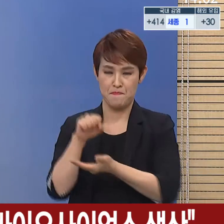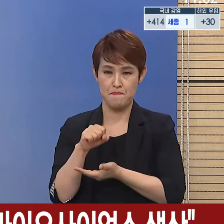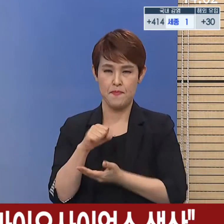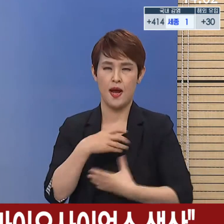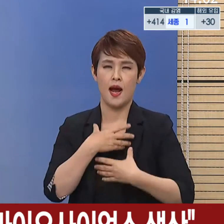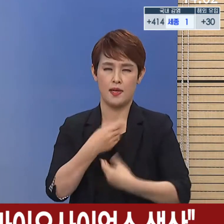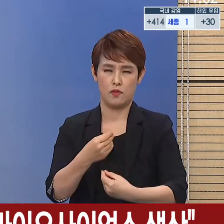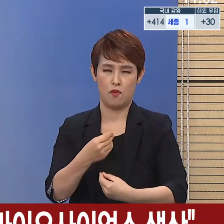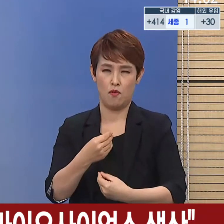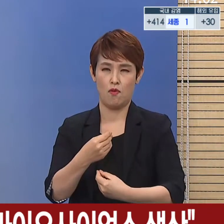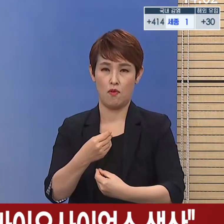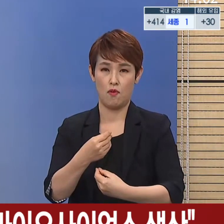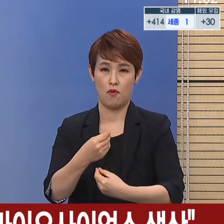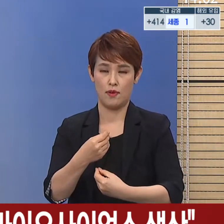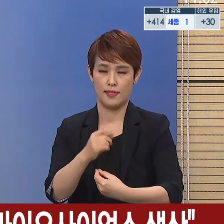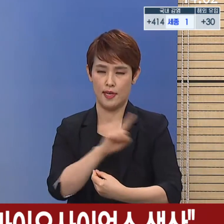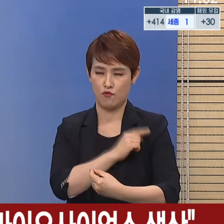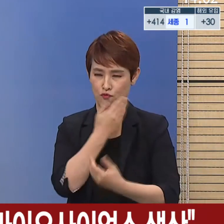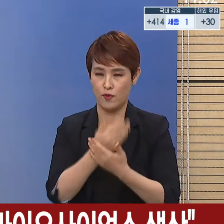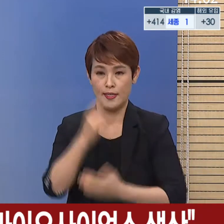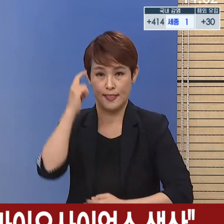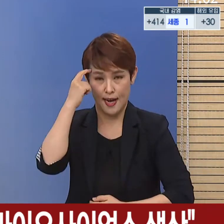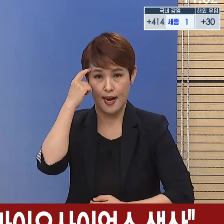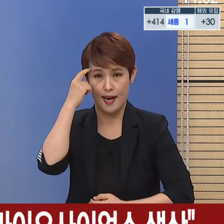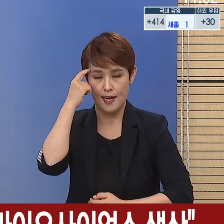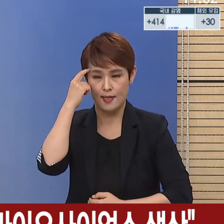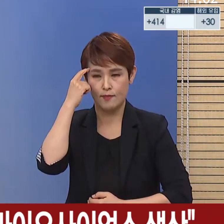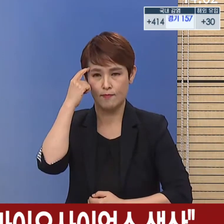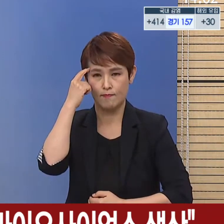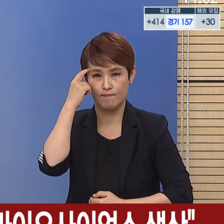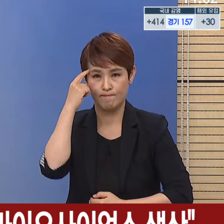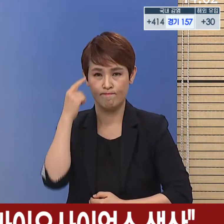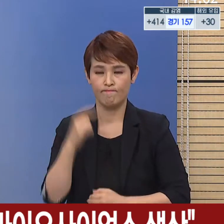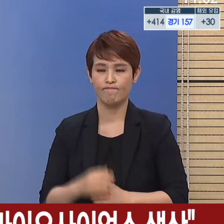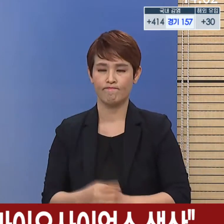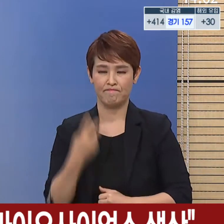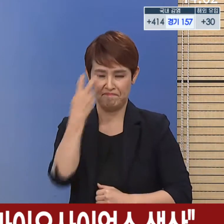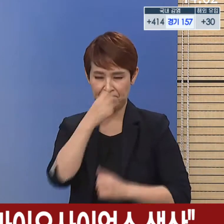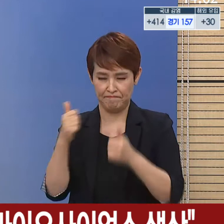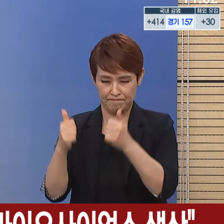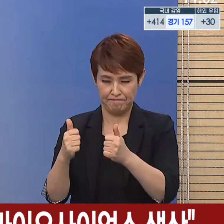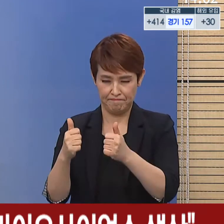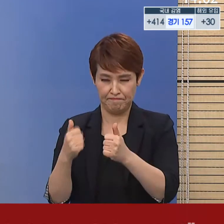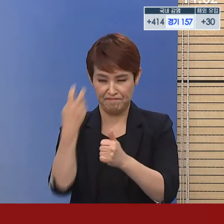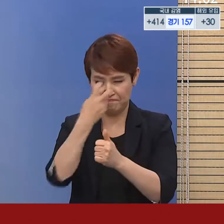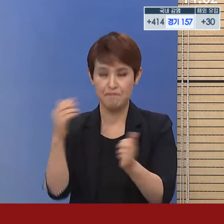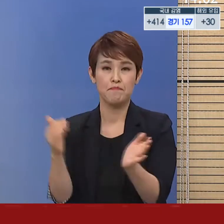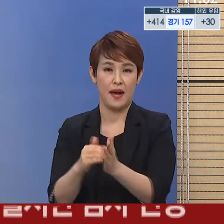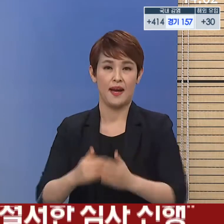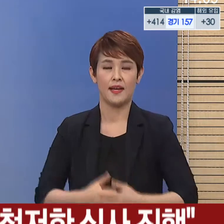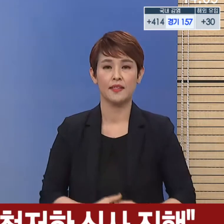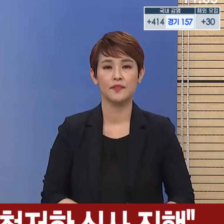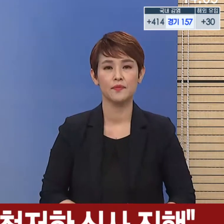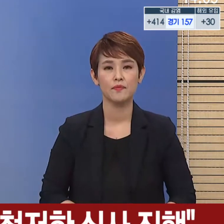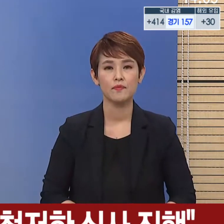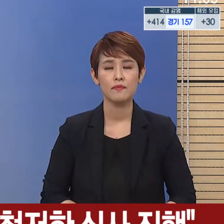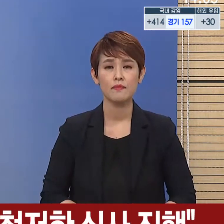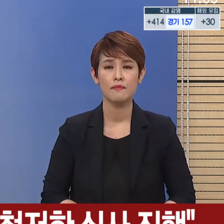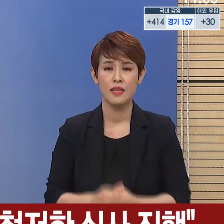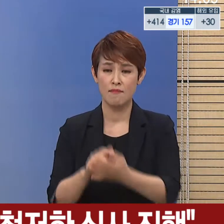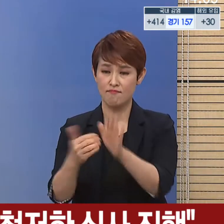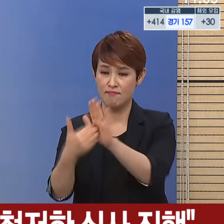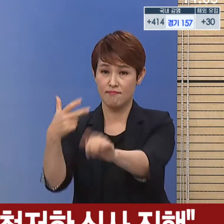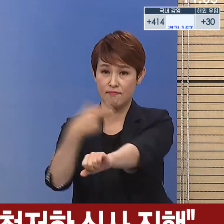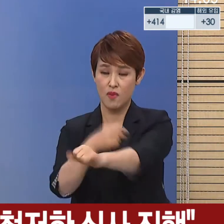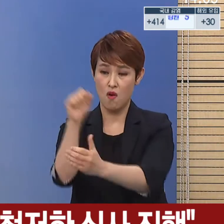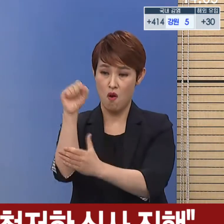안전을 최우선으로 과학적 근거에 기반하여 철저하게 심사해 왔습니다. 이 제품에 대한